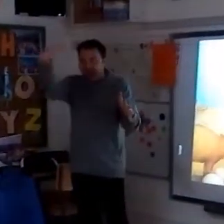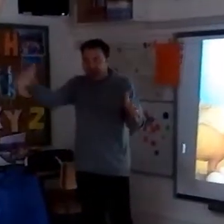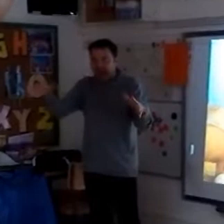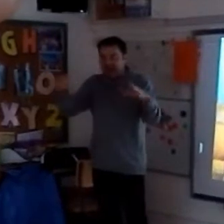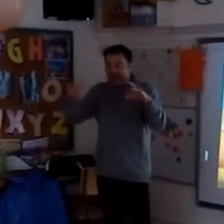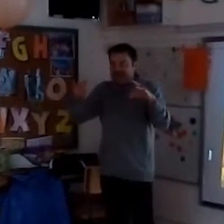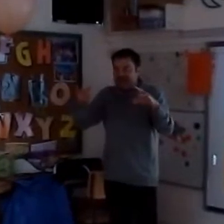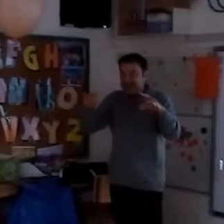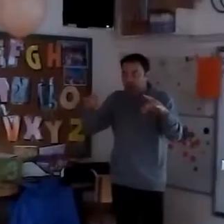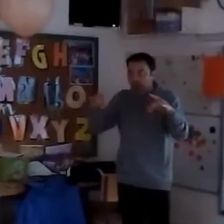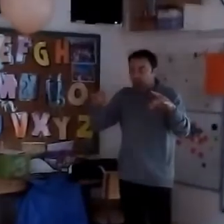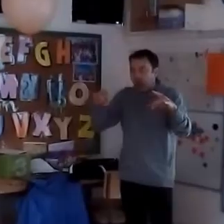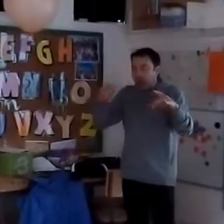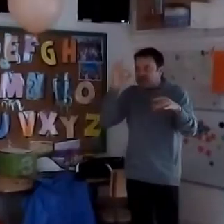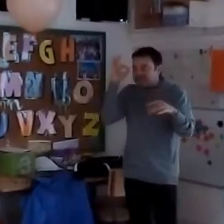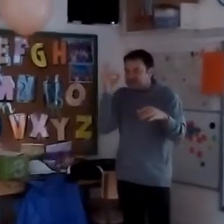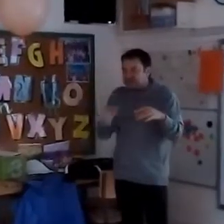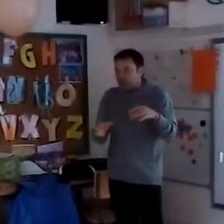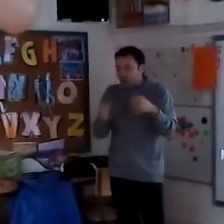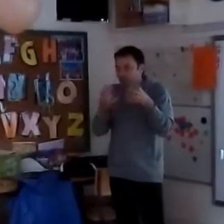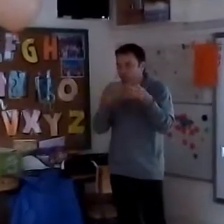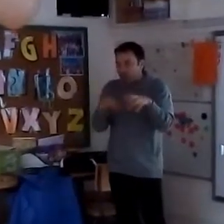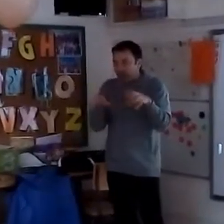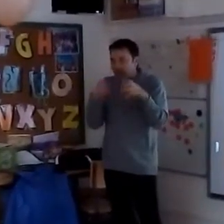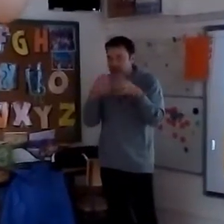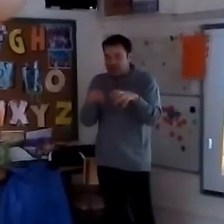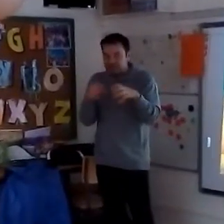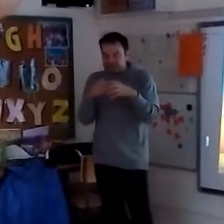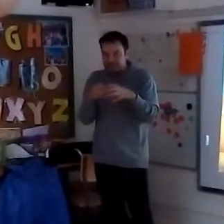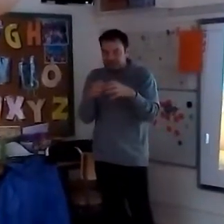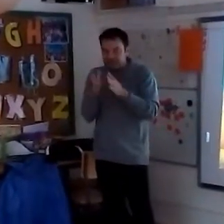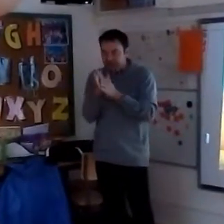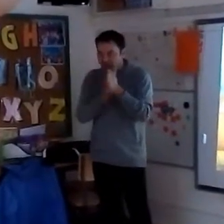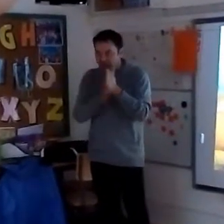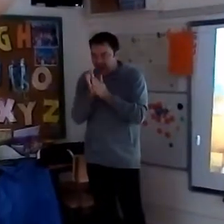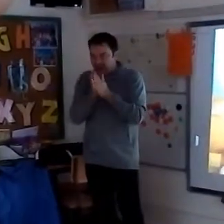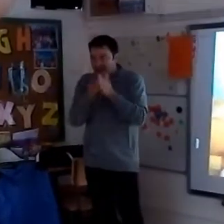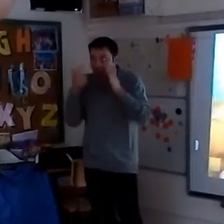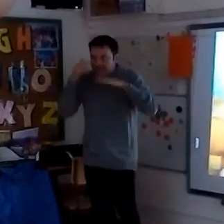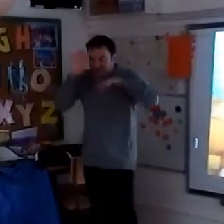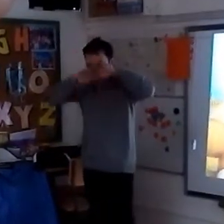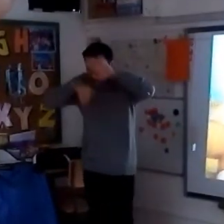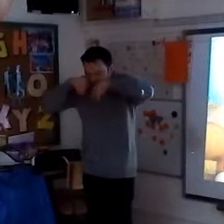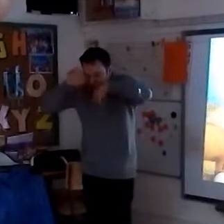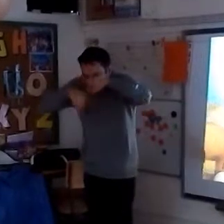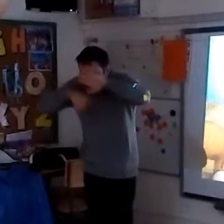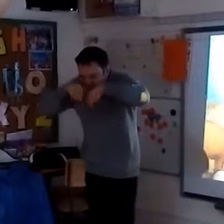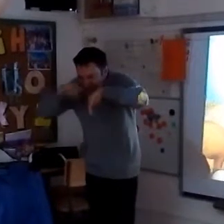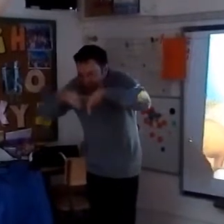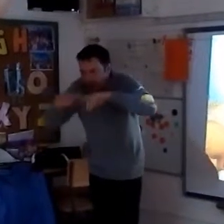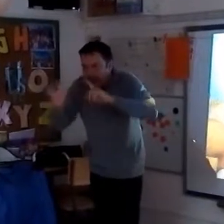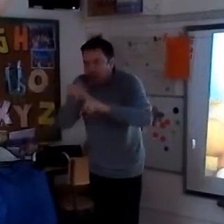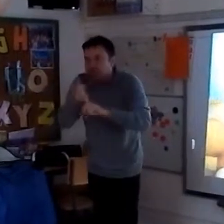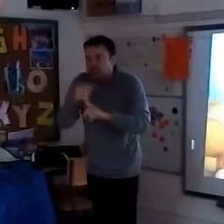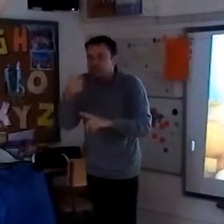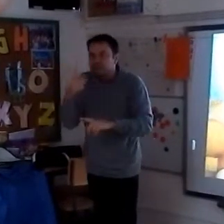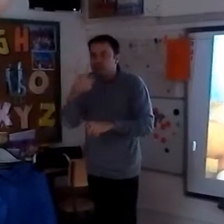una montaña de una grande de arena y dijo, ay, seguro que voy a encontrar huevos, entonces va a escarbar